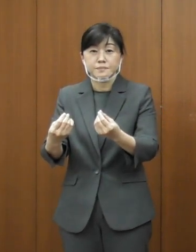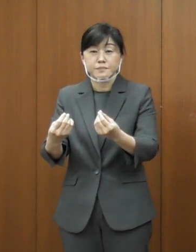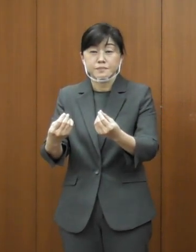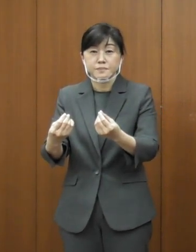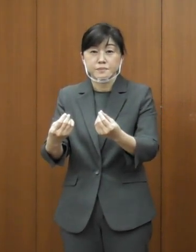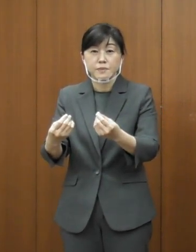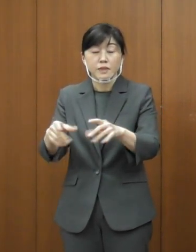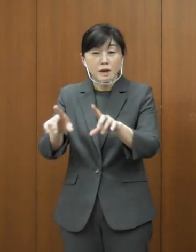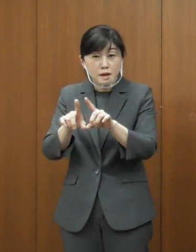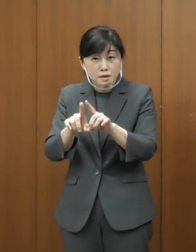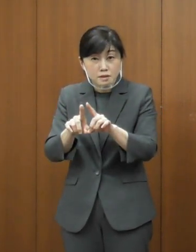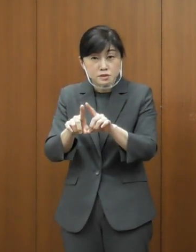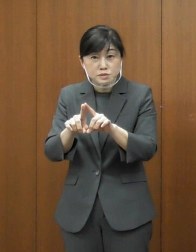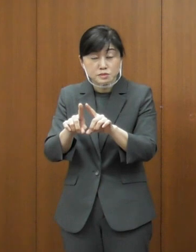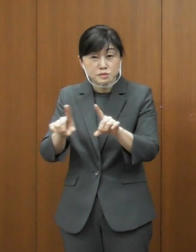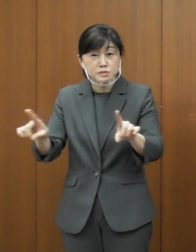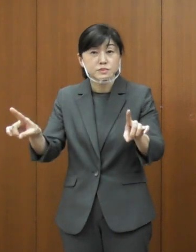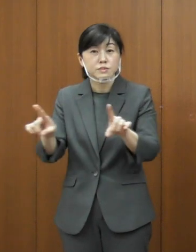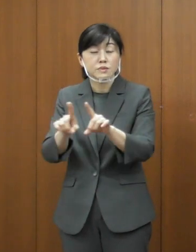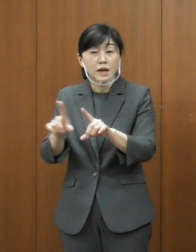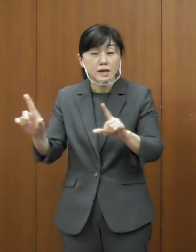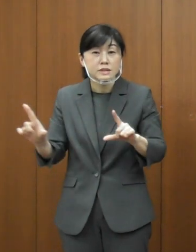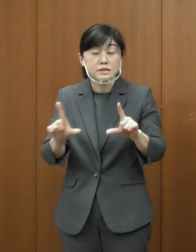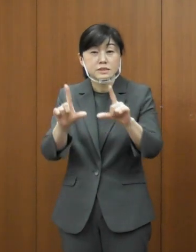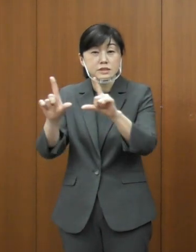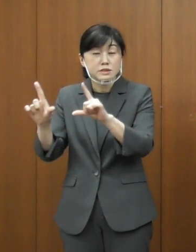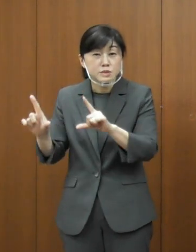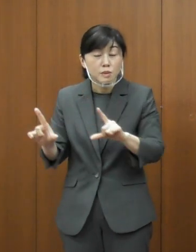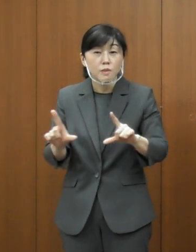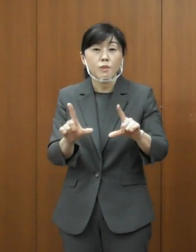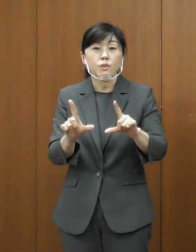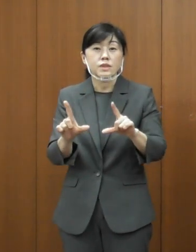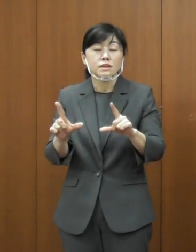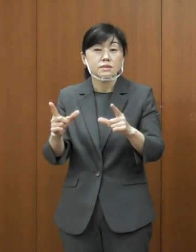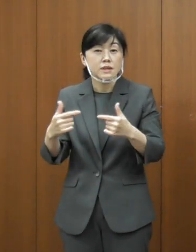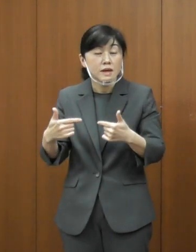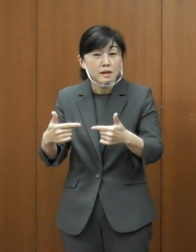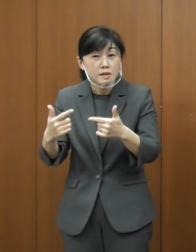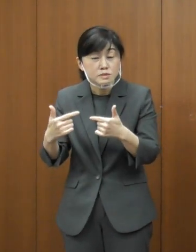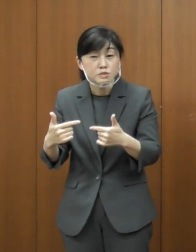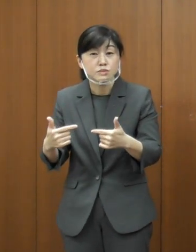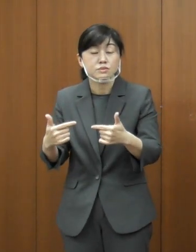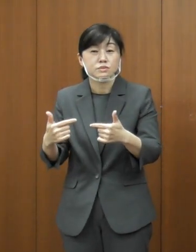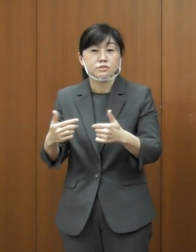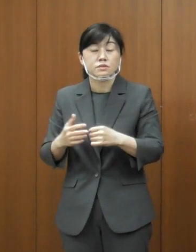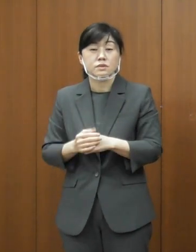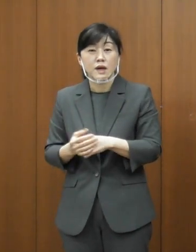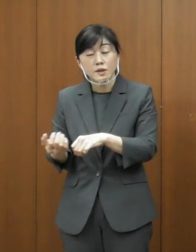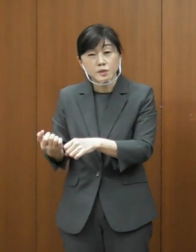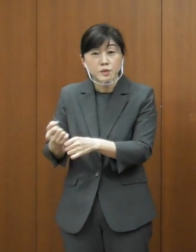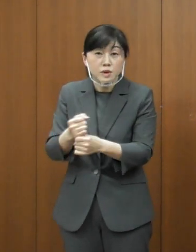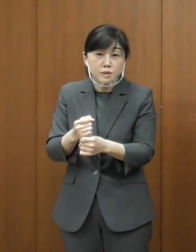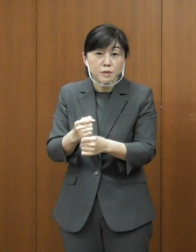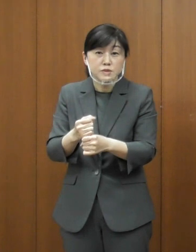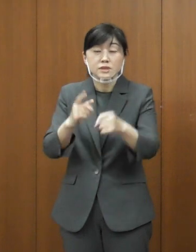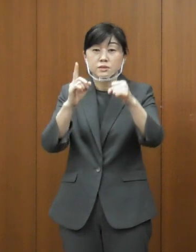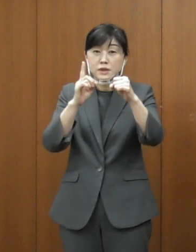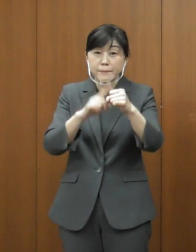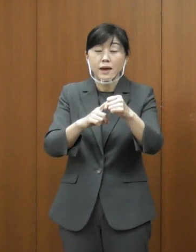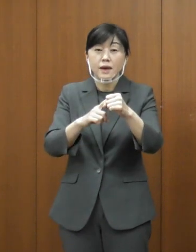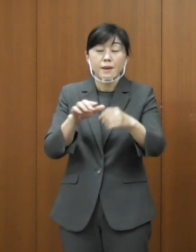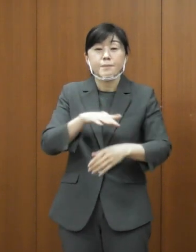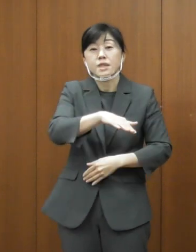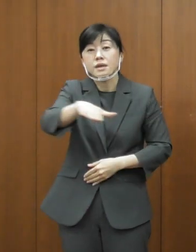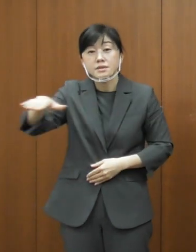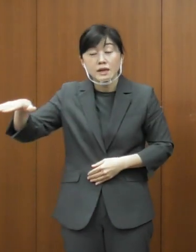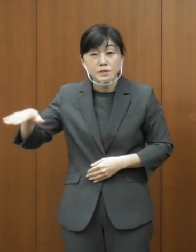して収束の日を見るよう、平穏な日常生活が取り戻せるよう、皆さんと